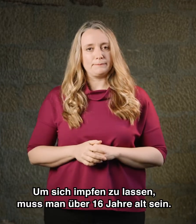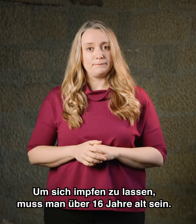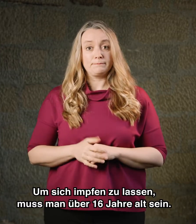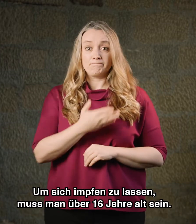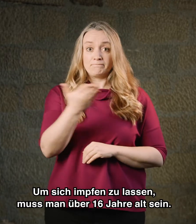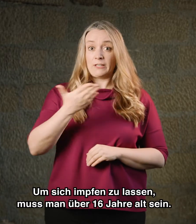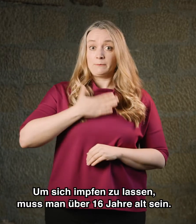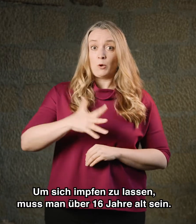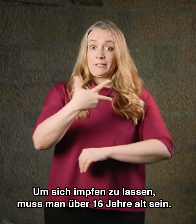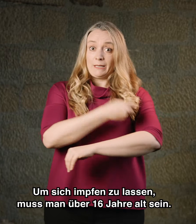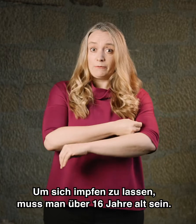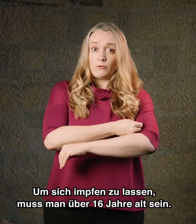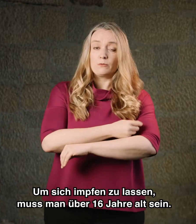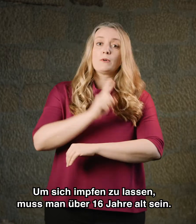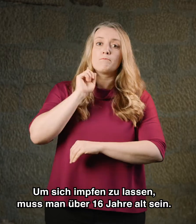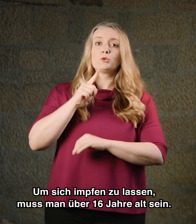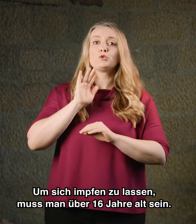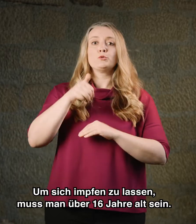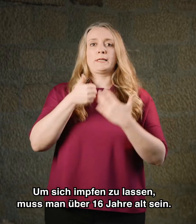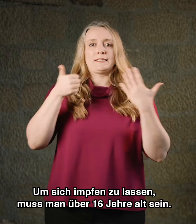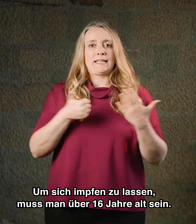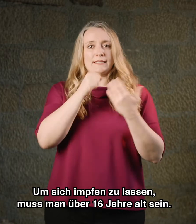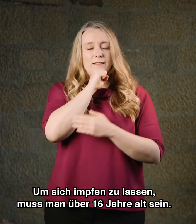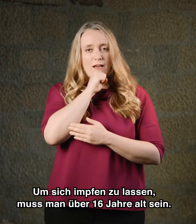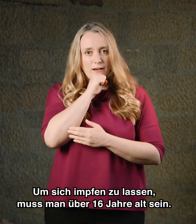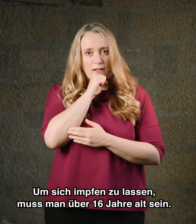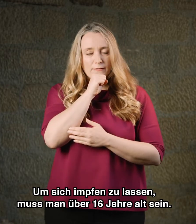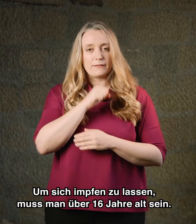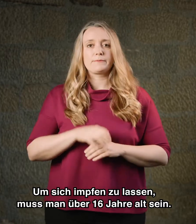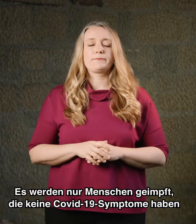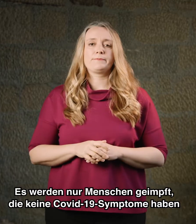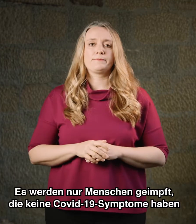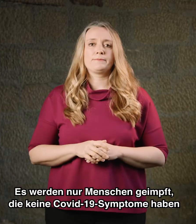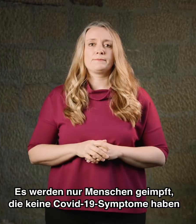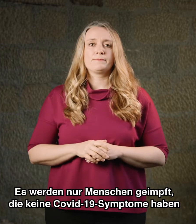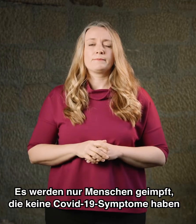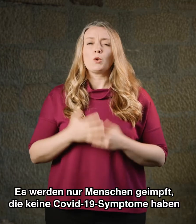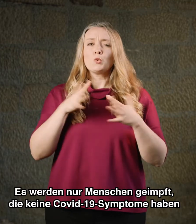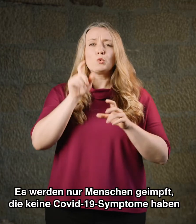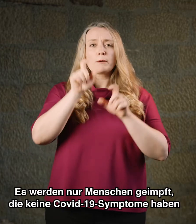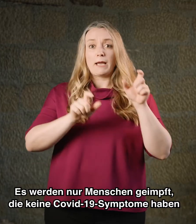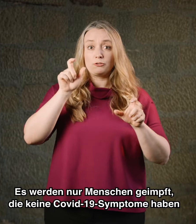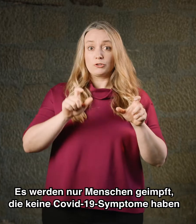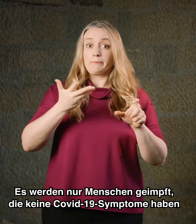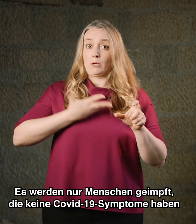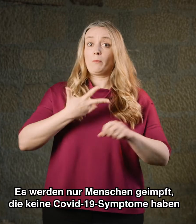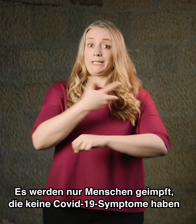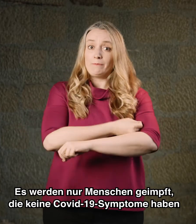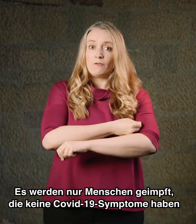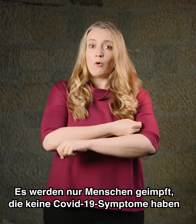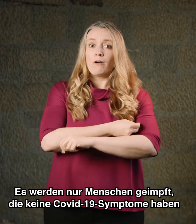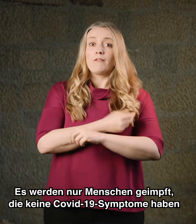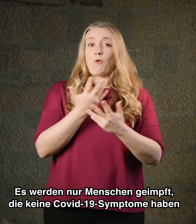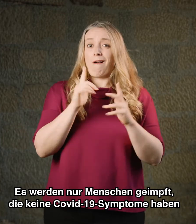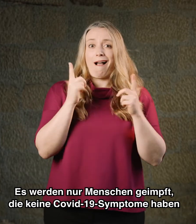Um sich impfen zu lassen, muss man über 16 Jahre alt sein. Es werden nur Menschen geimpft, die keine Covid-19